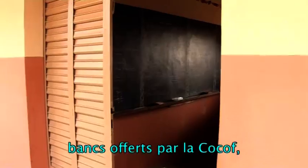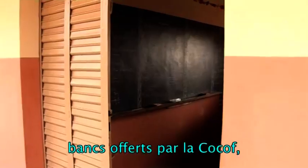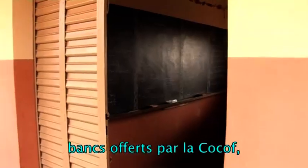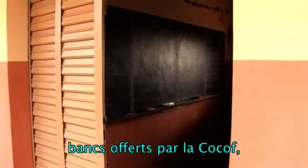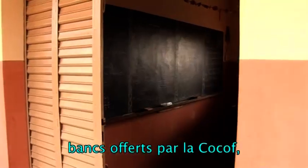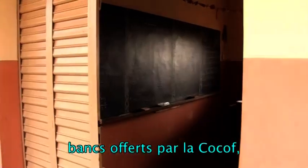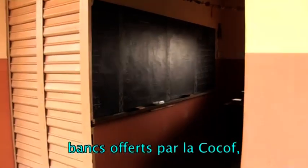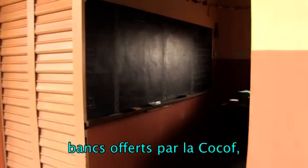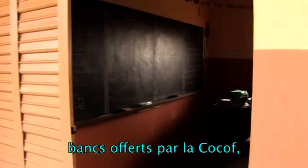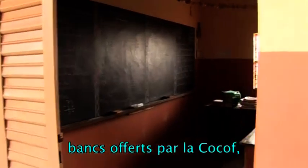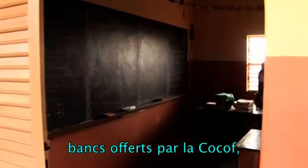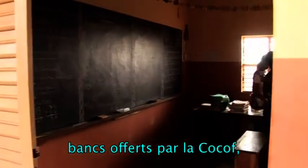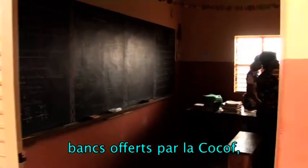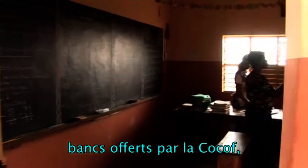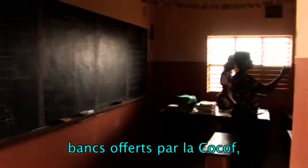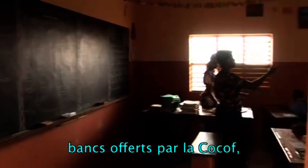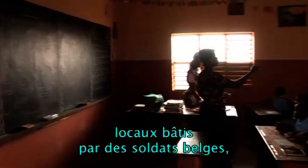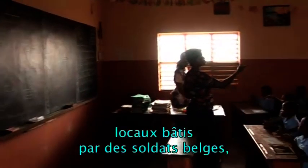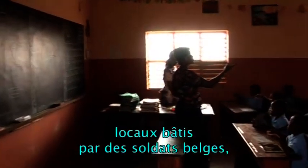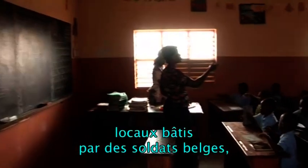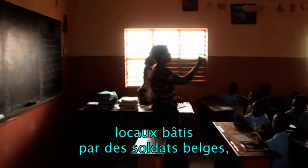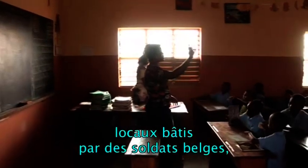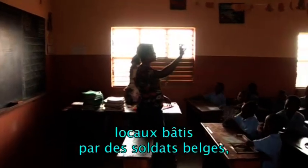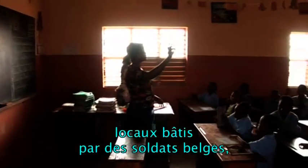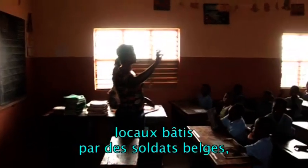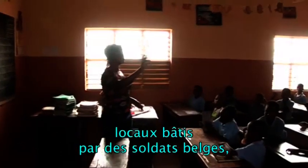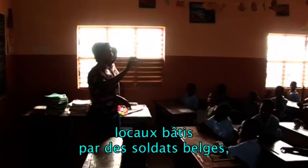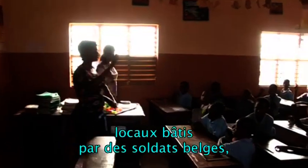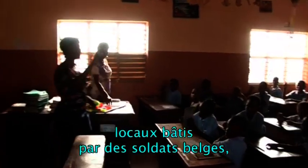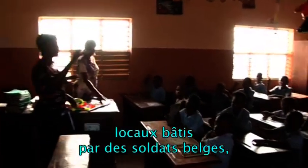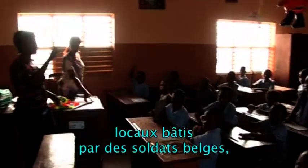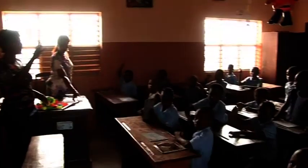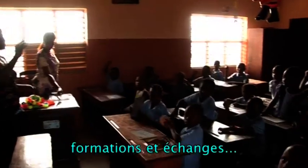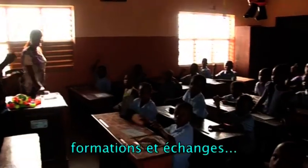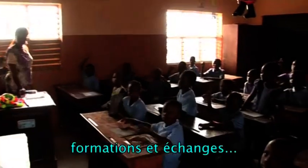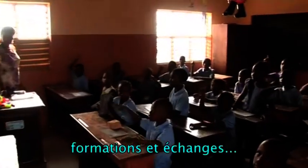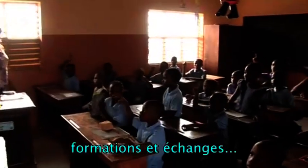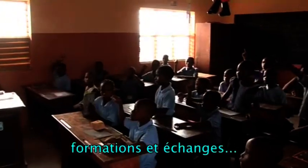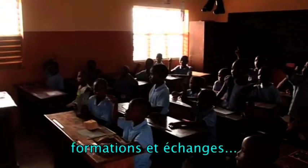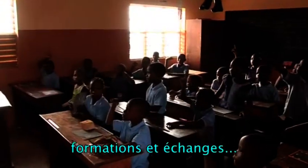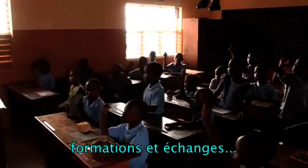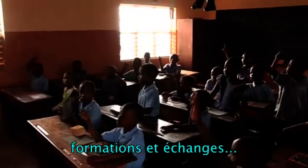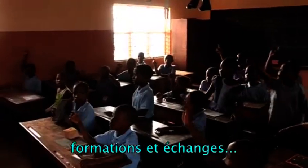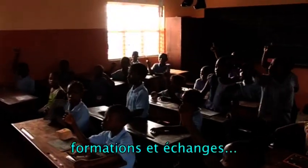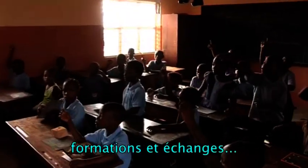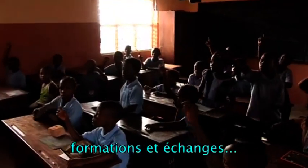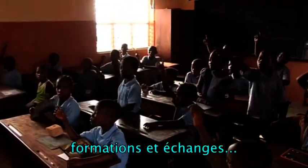la Commission de la Communauté française, des bâtiments construits par des militaires belges, mais aussi des formations et des